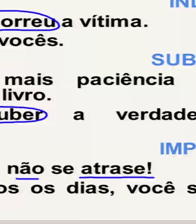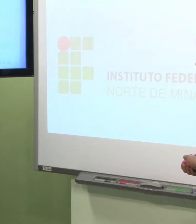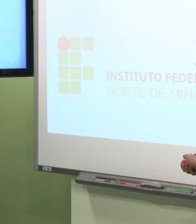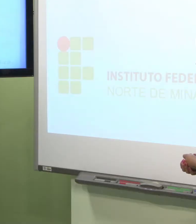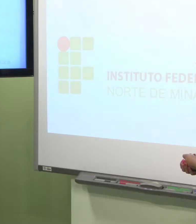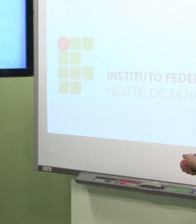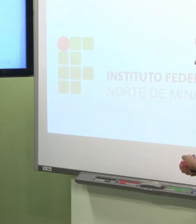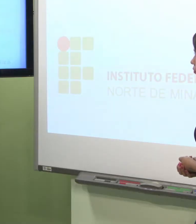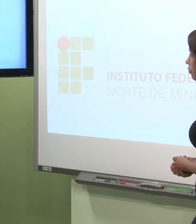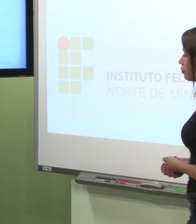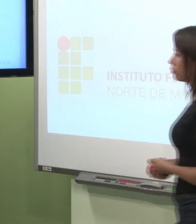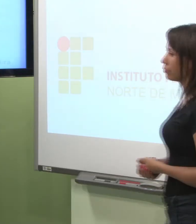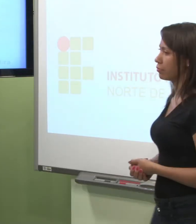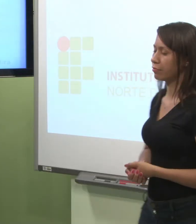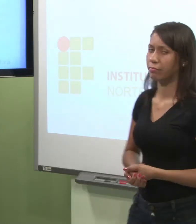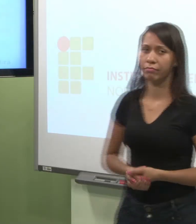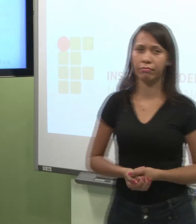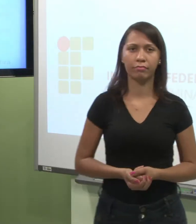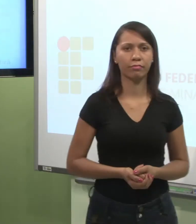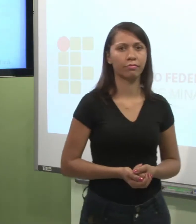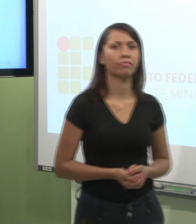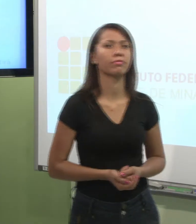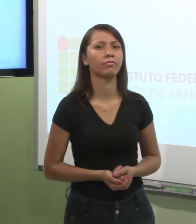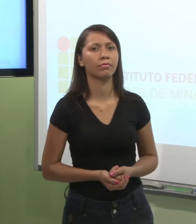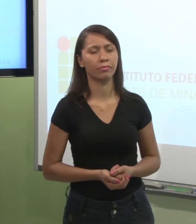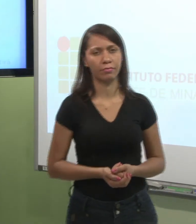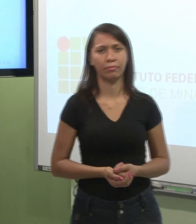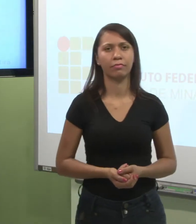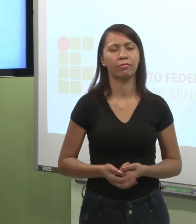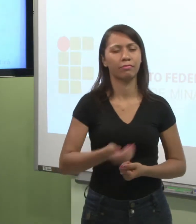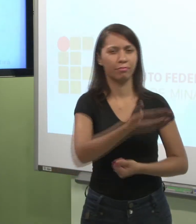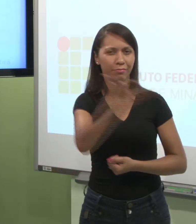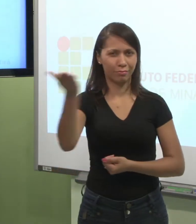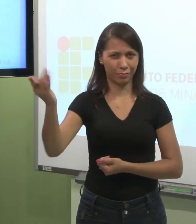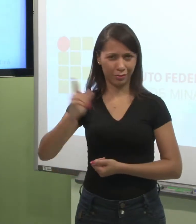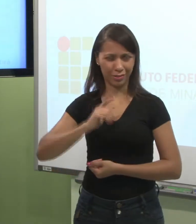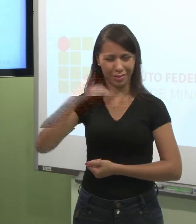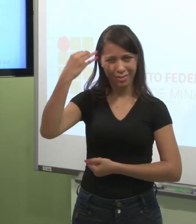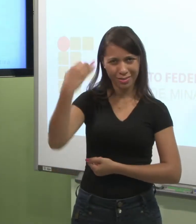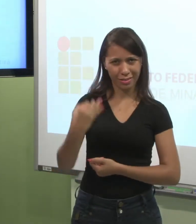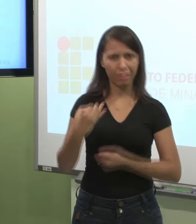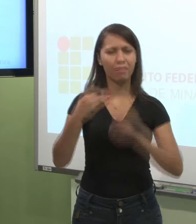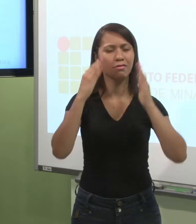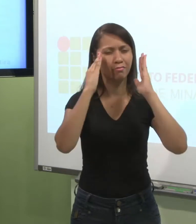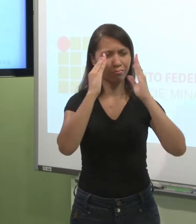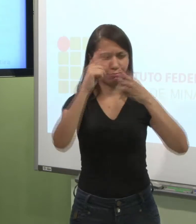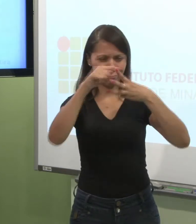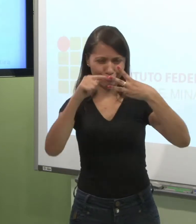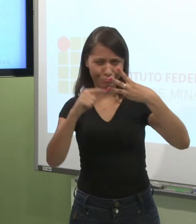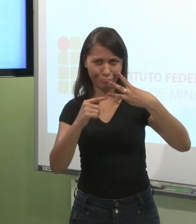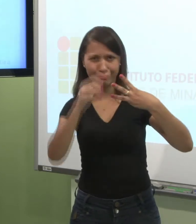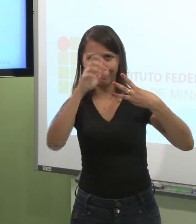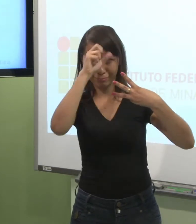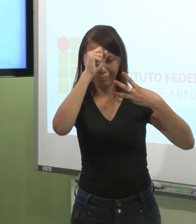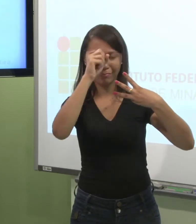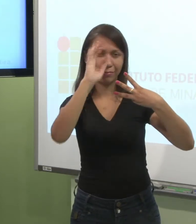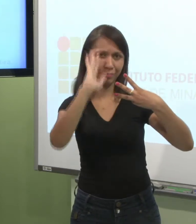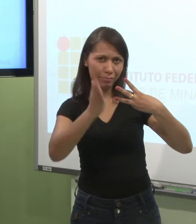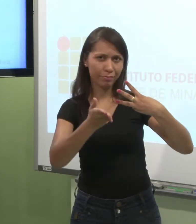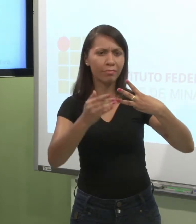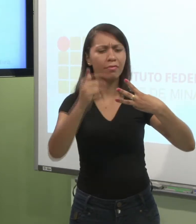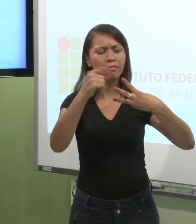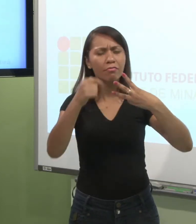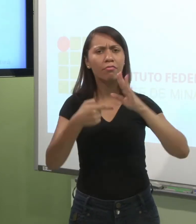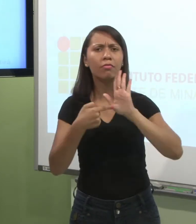Caminhe. Agora, para ter certeza que vocês conseguem diferenciar os 3 modos verbais, eu vou mostrar algumas postagens